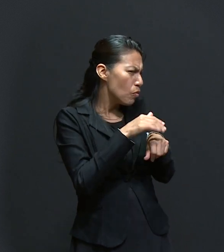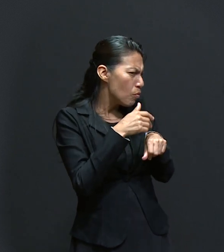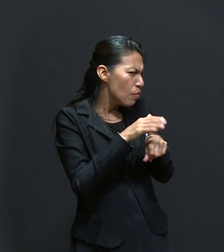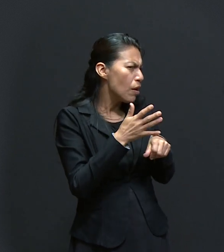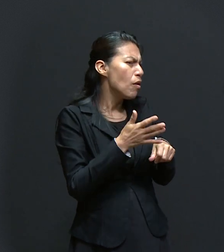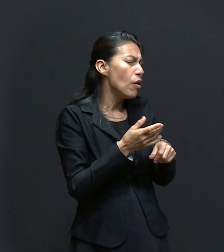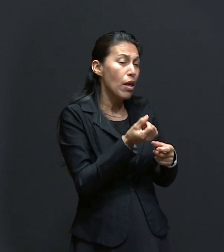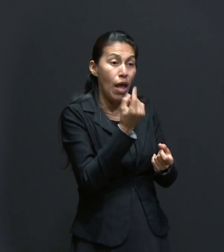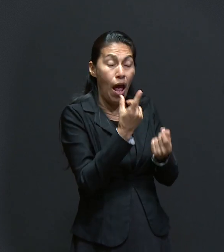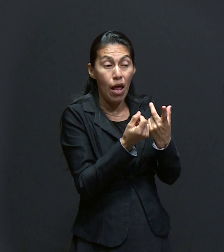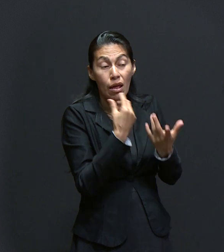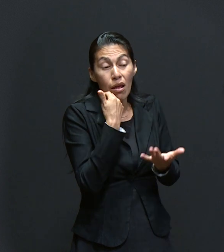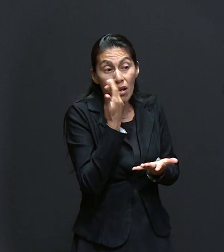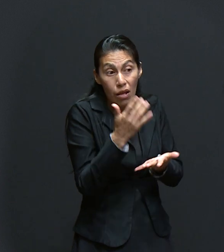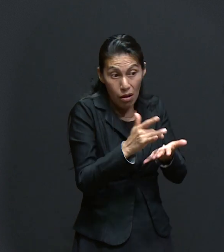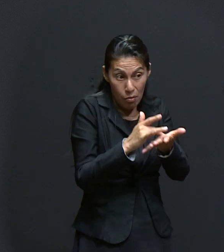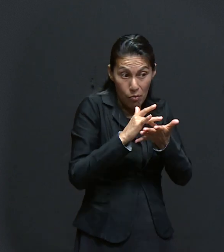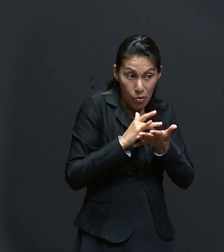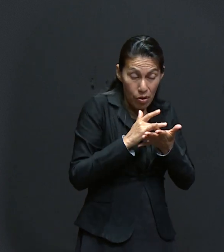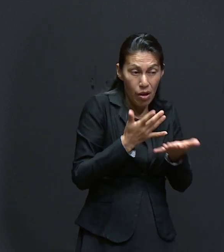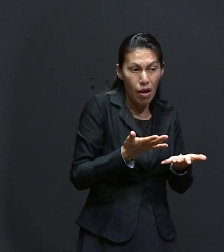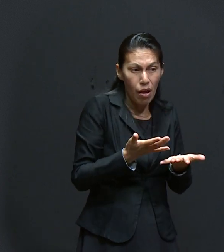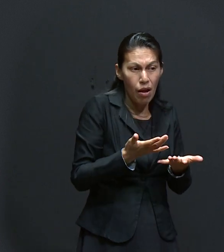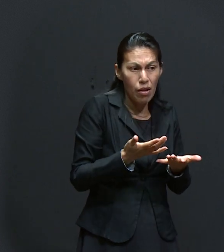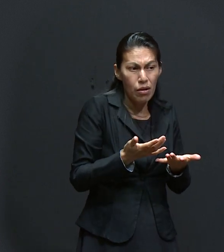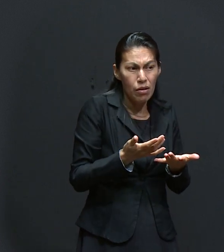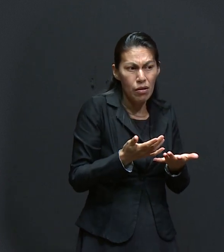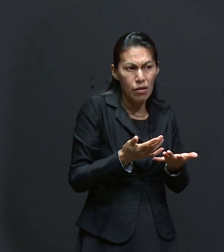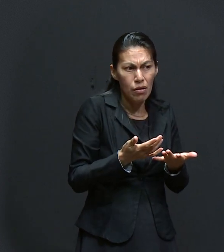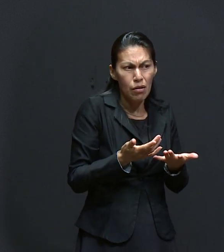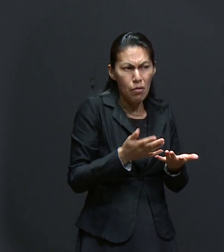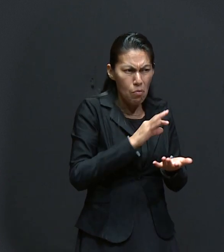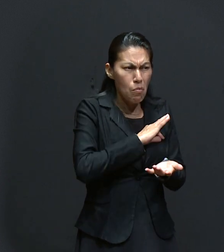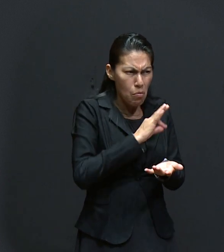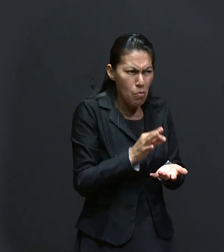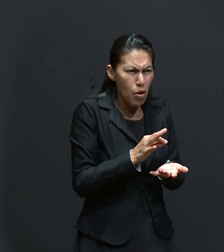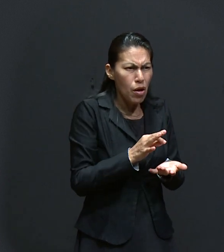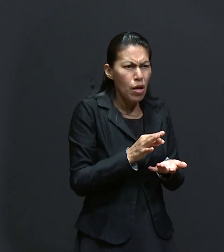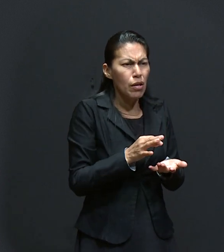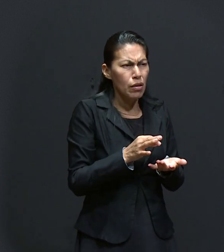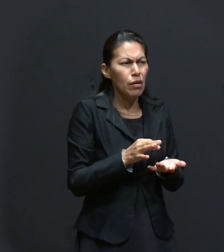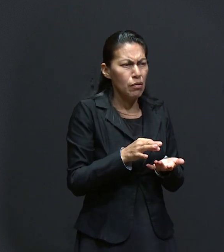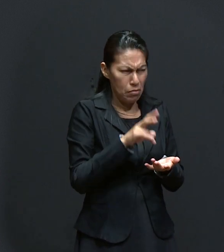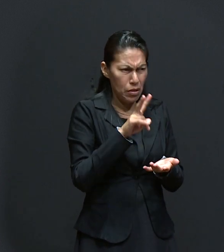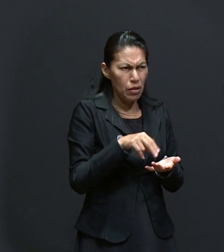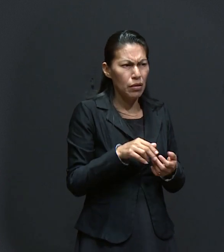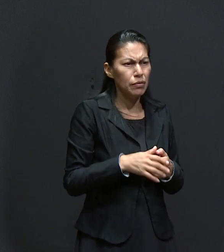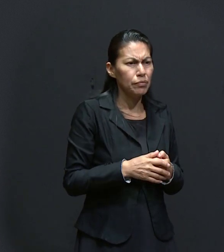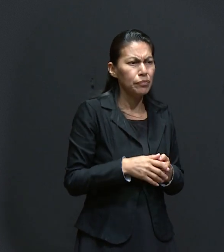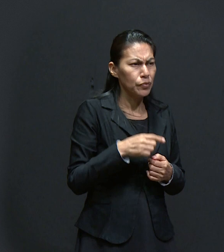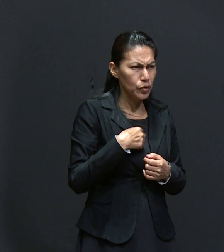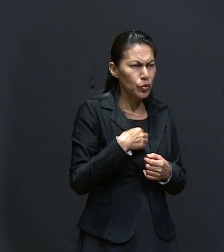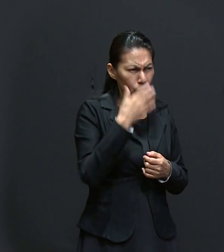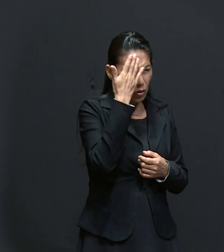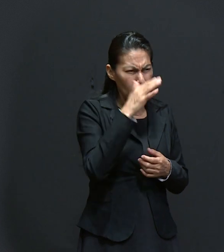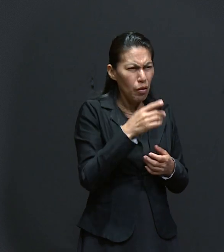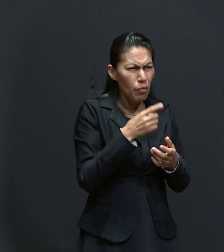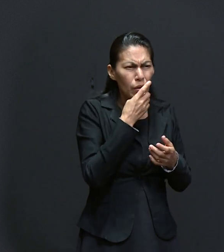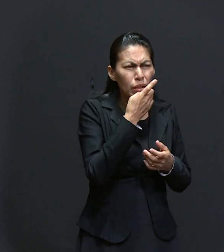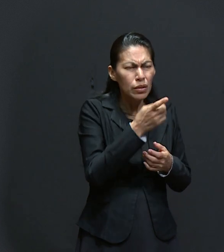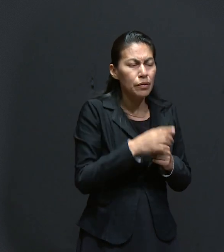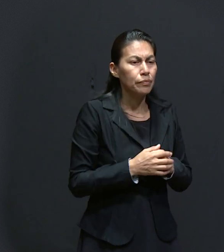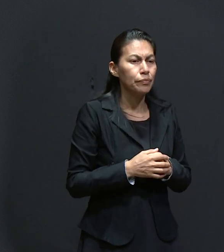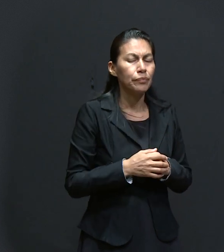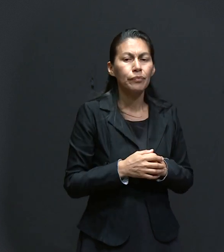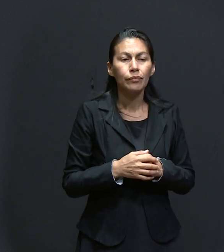pero quizá puedan poner mi teléfono y si alguien tienen disposición de colaborar en esta situación puede